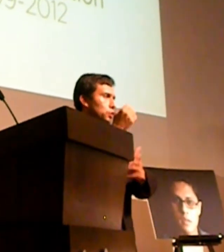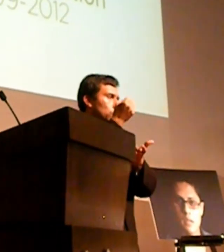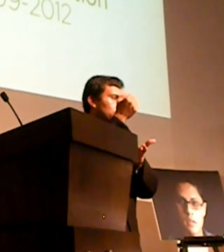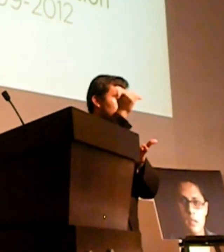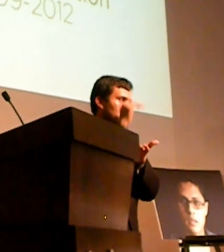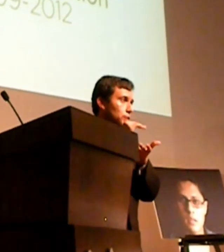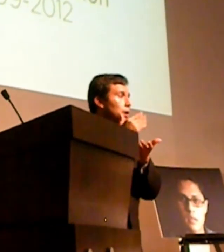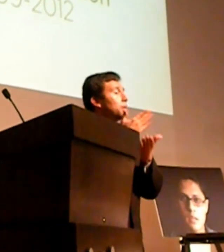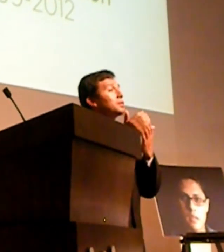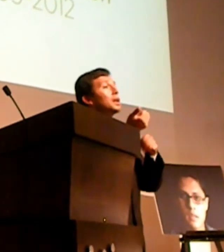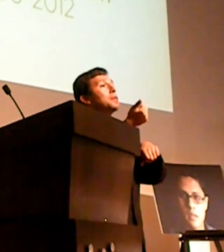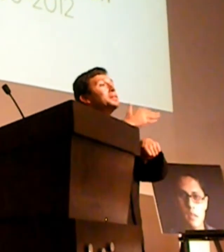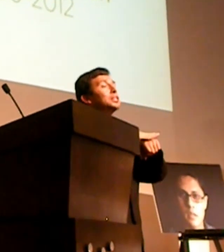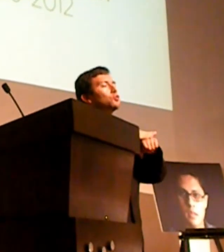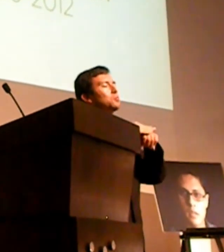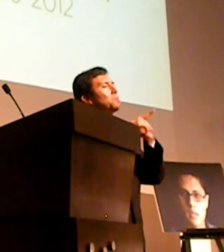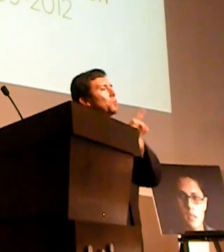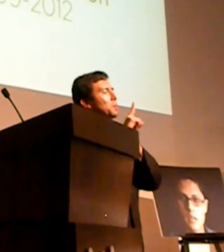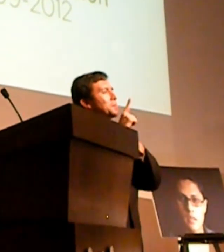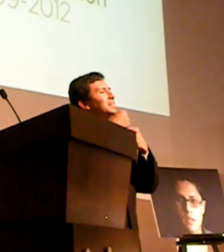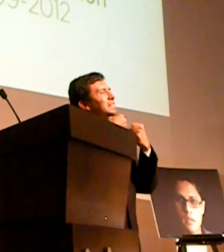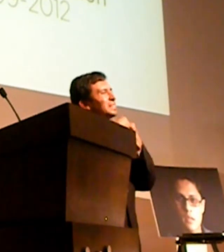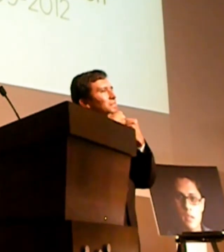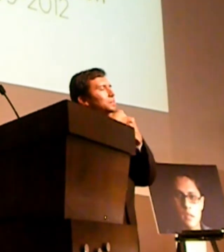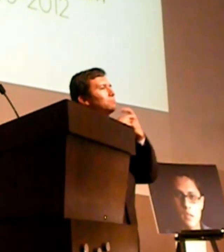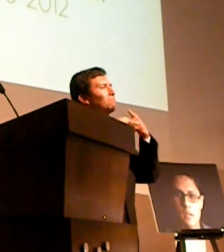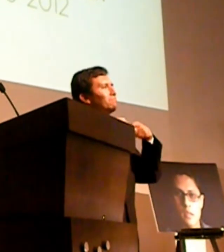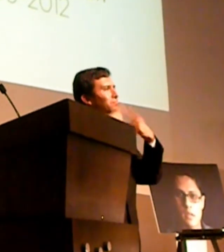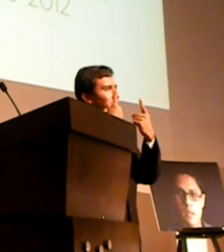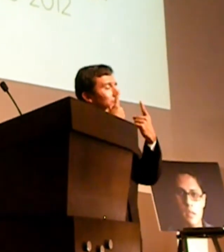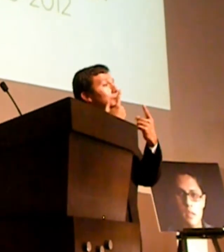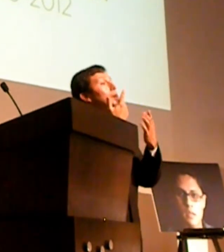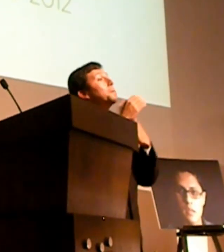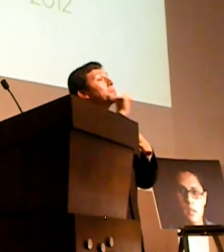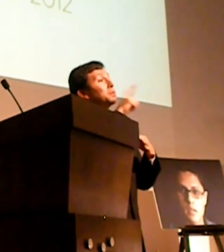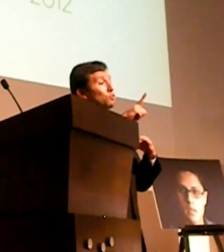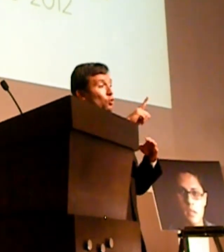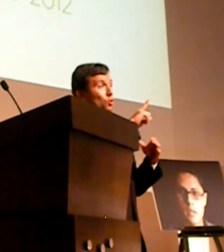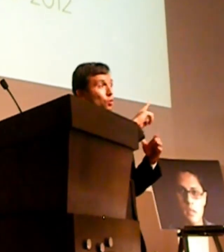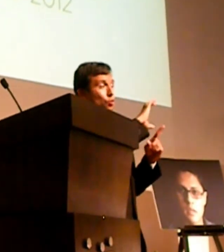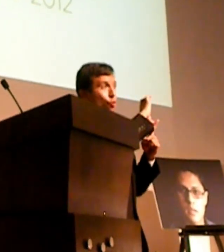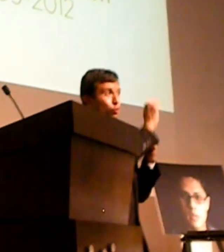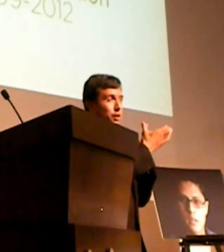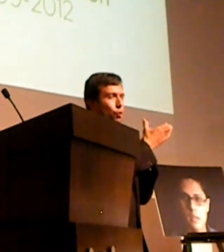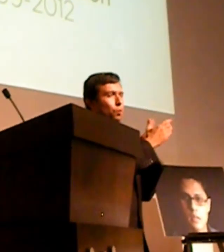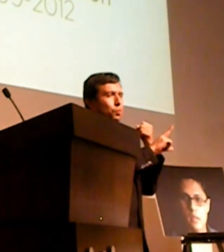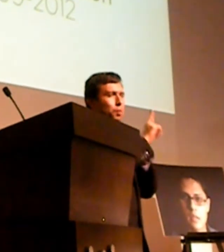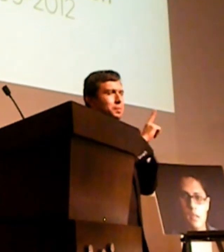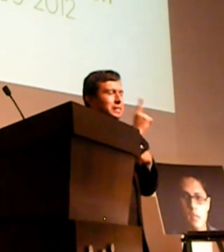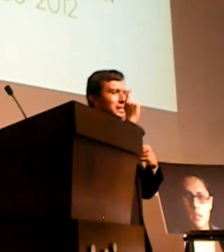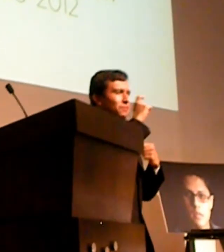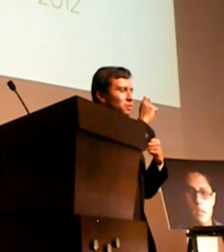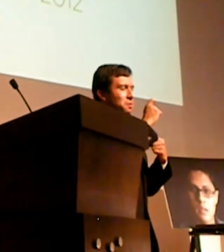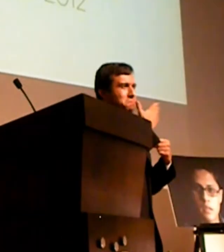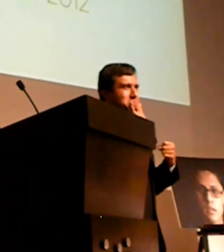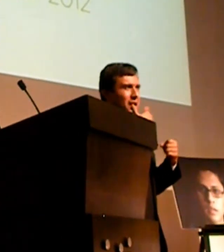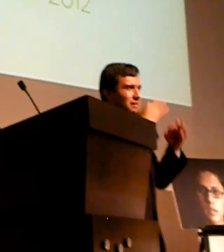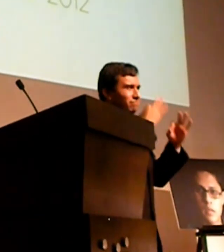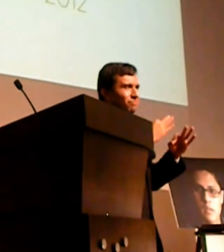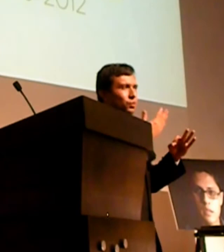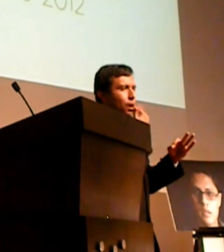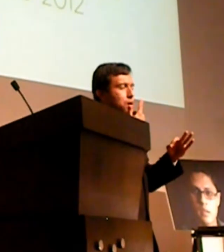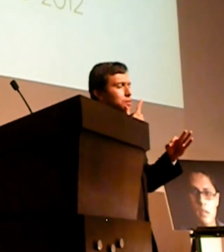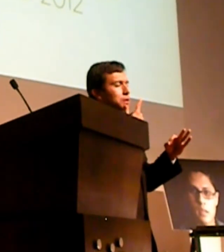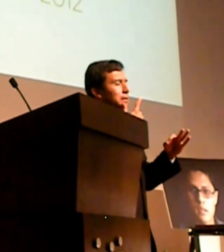administrativos, la pequeña estructura orgánica y la debilidad institucional del Consejo. Se ha logrado mucho, de ello da cuenta la memoria